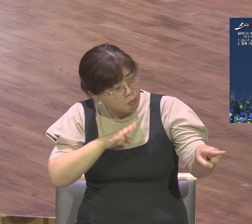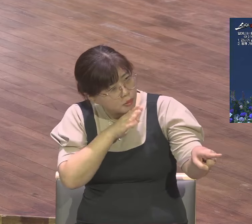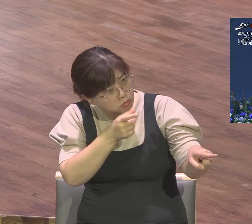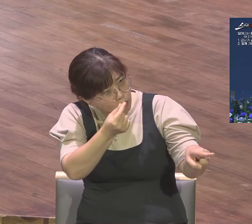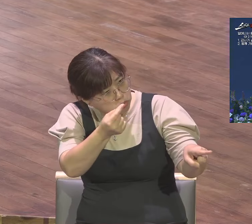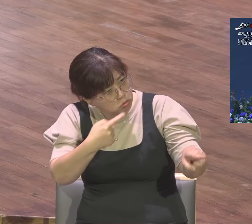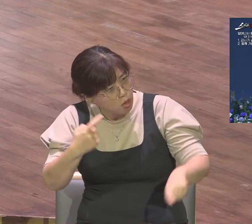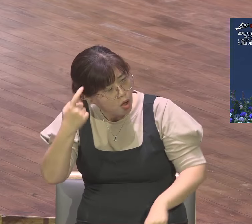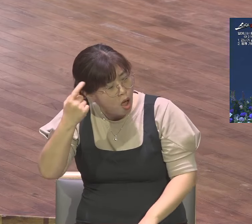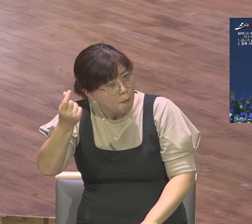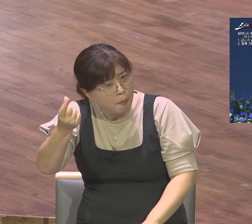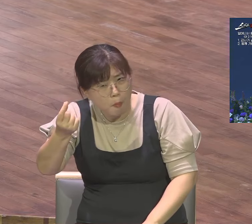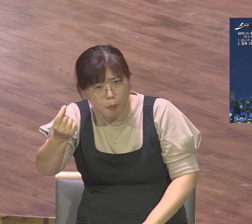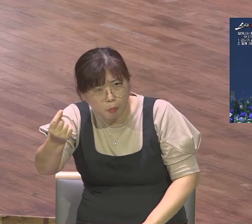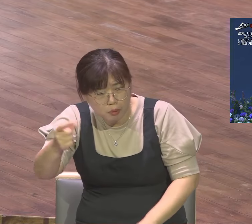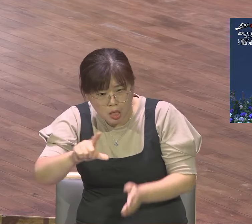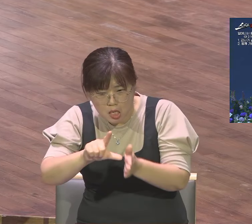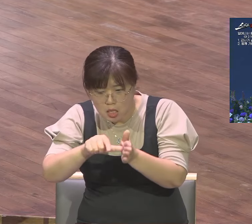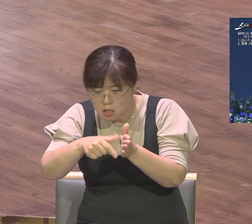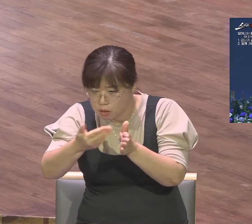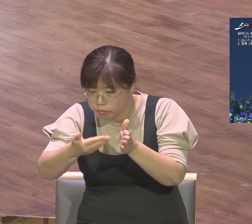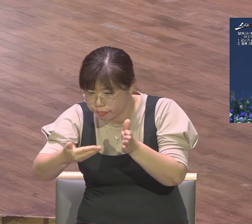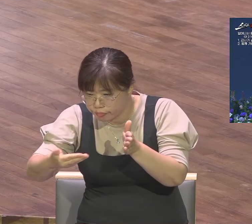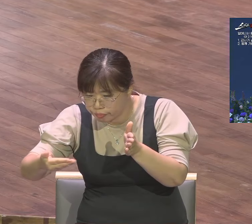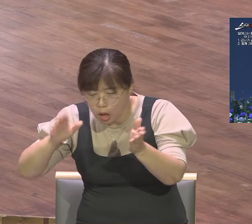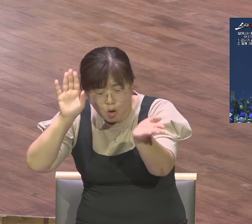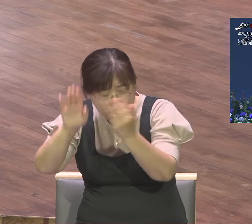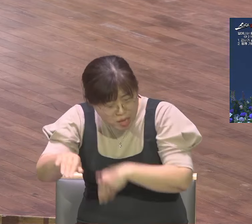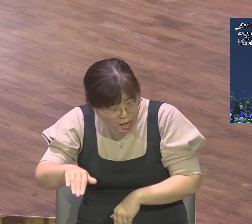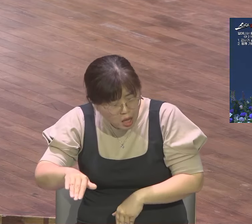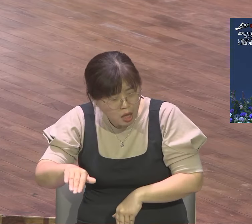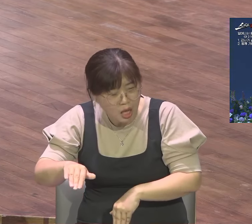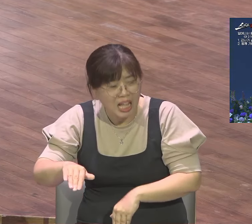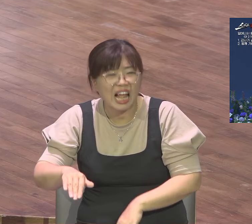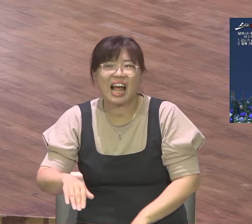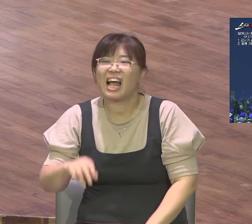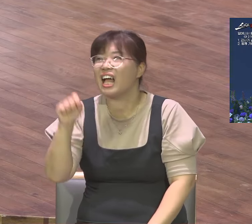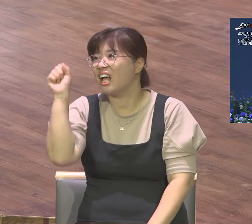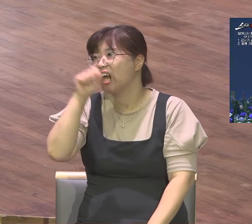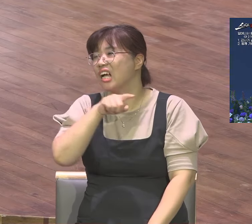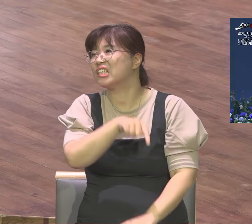하나님의 집이에요. 주님이 주인이에요.